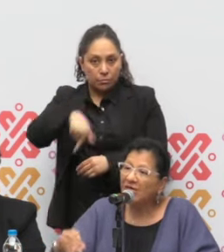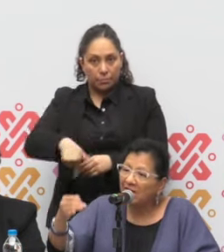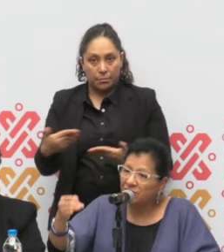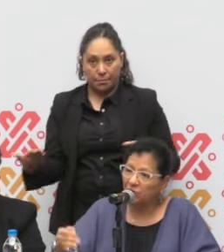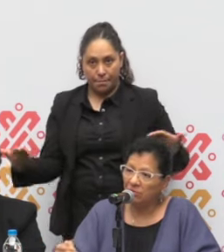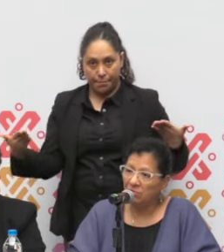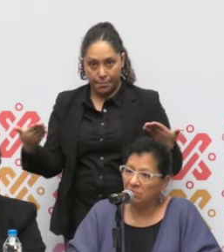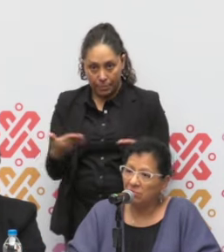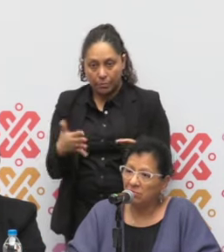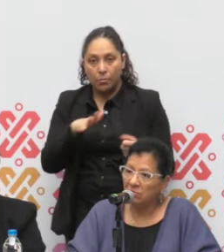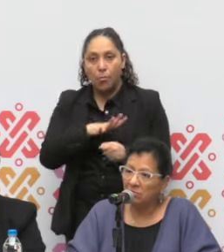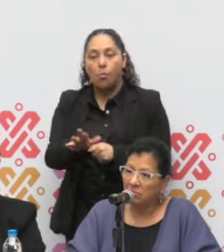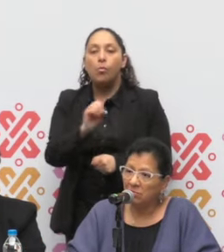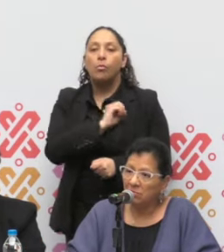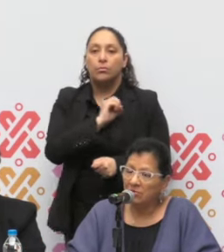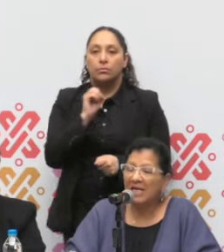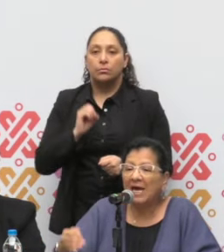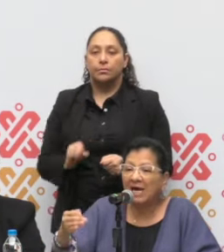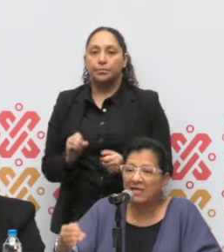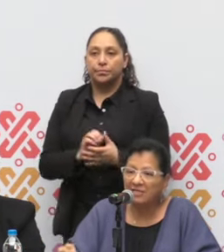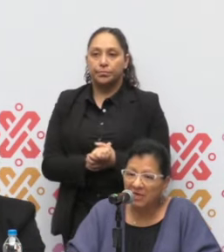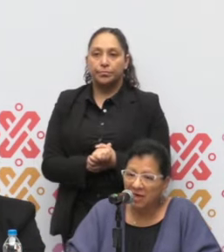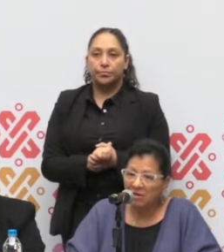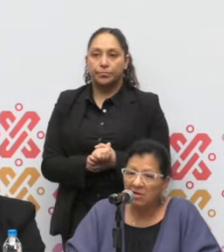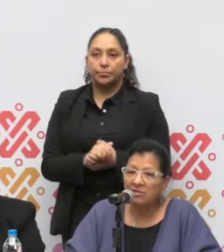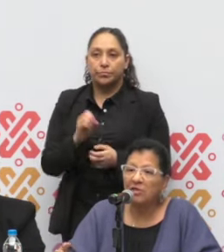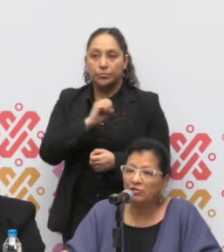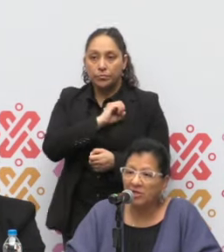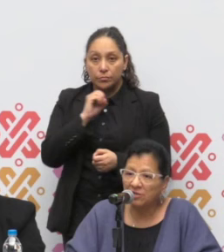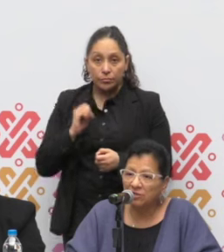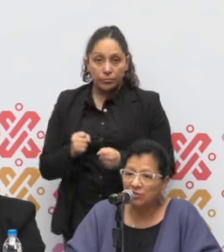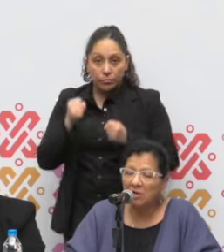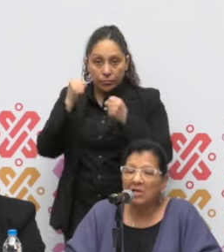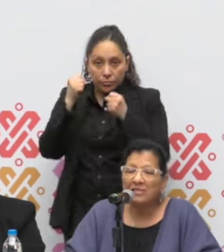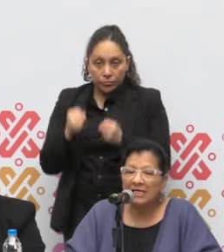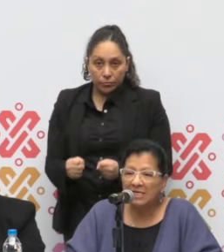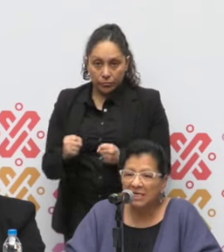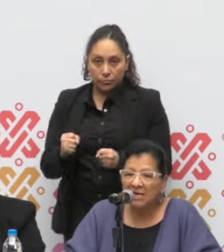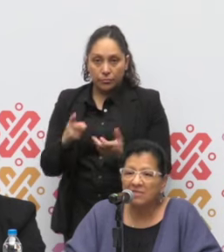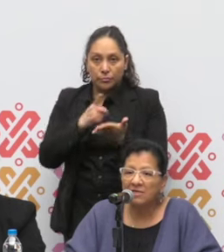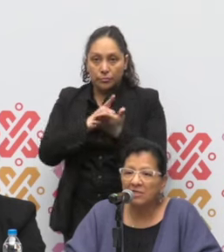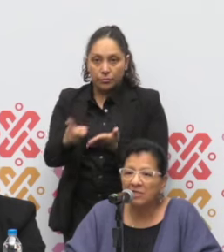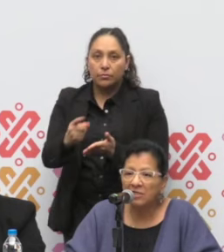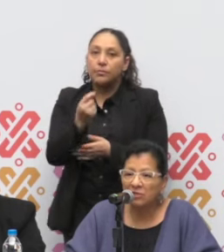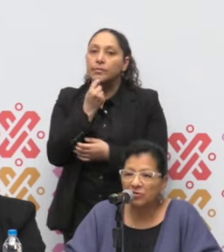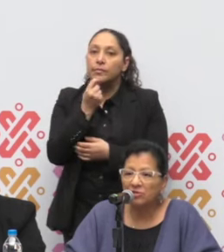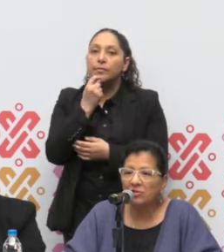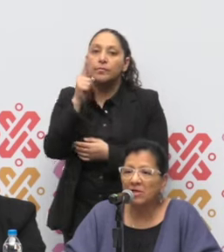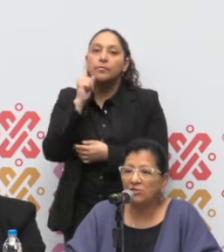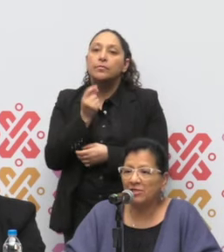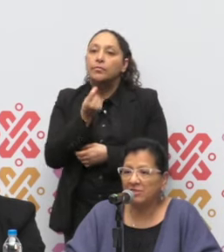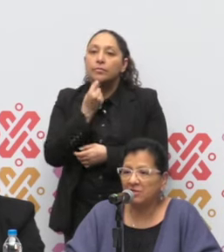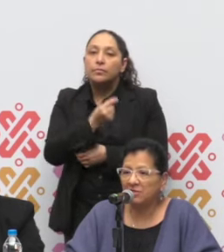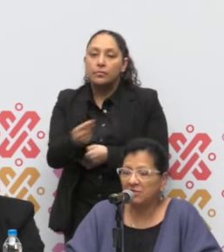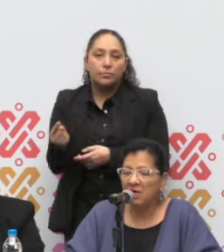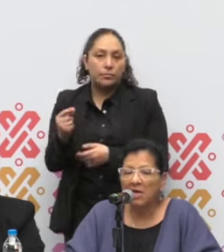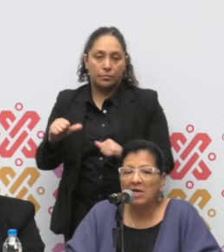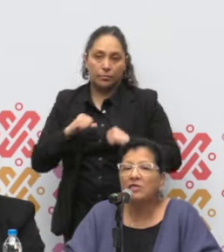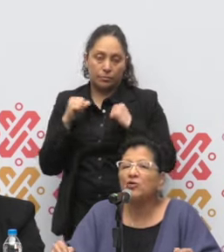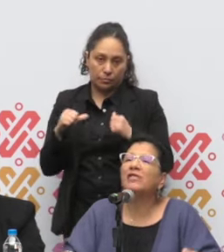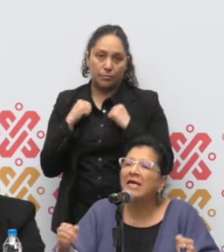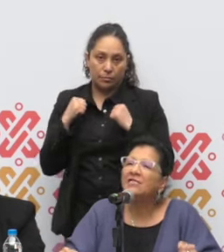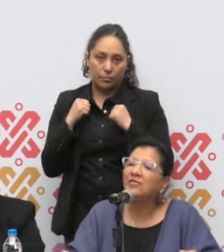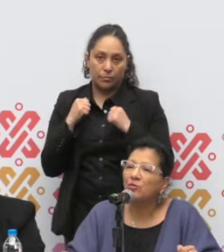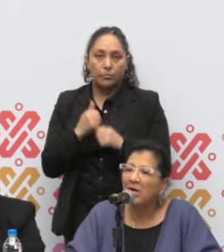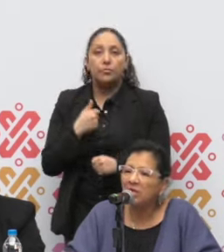la obligación de la garantía de los derechos de niñas, niños y adolescentes.